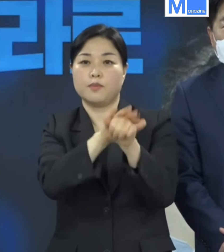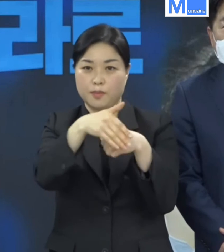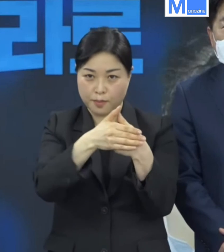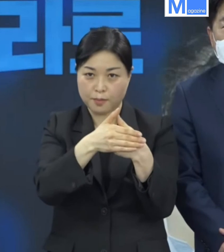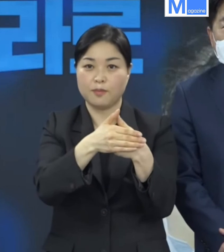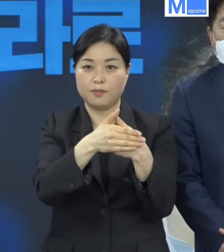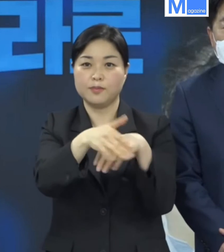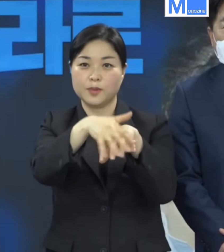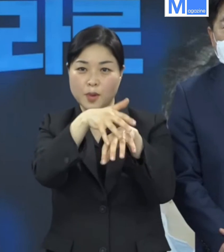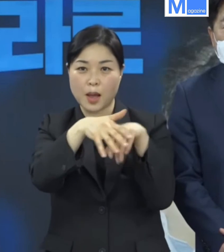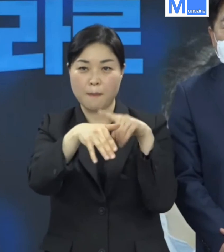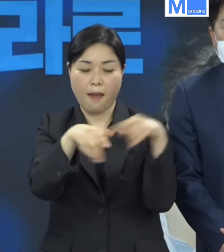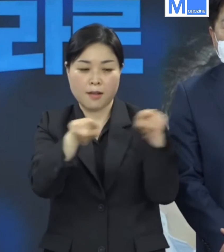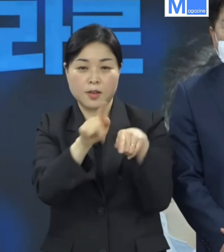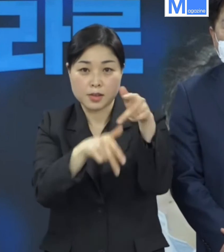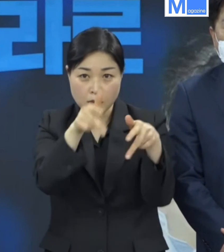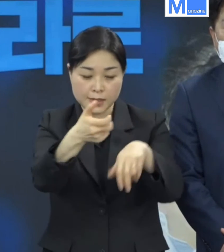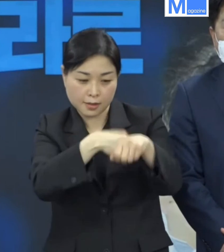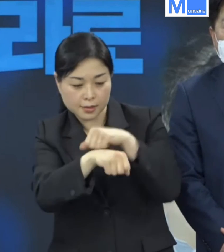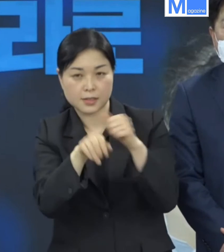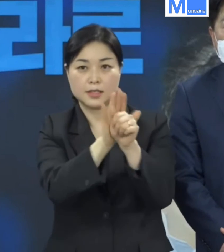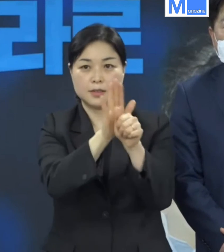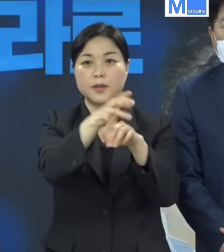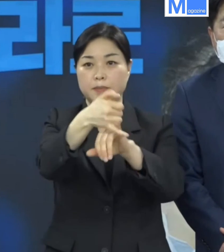공동사업을 정책적으로 적극 지원하겠습니다.